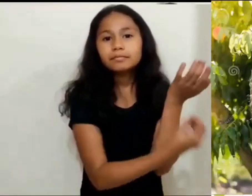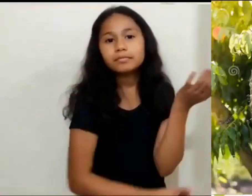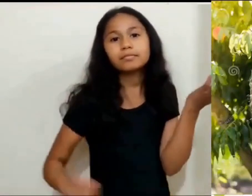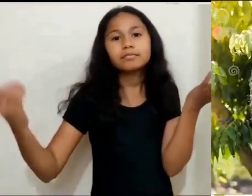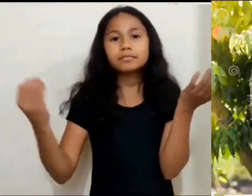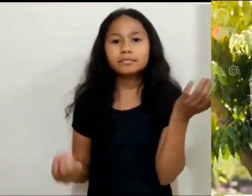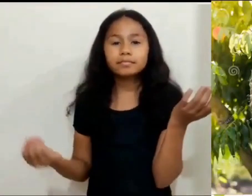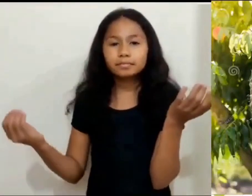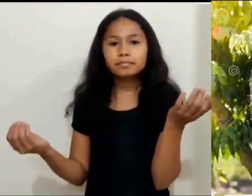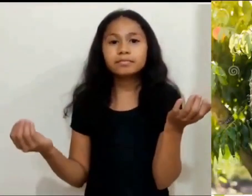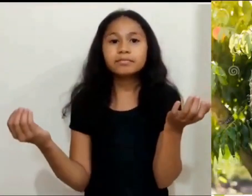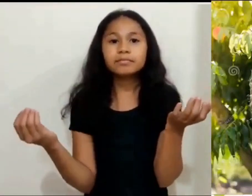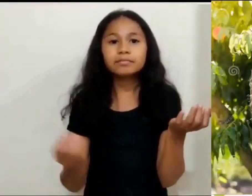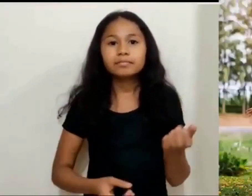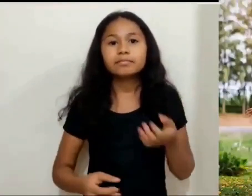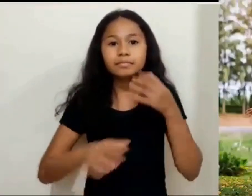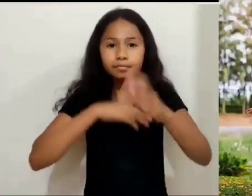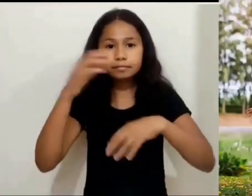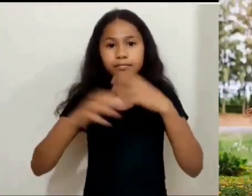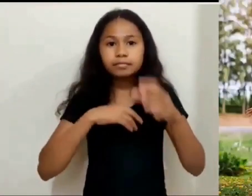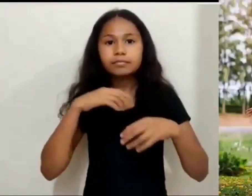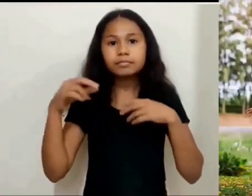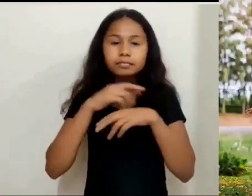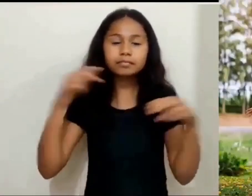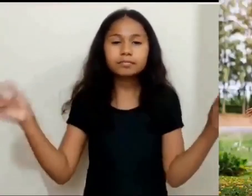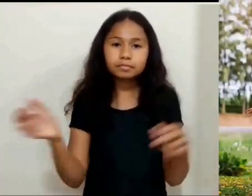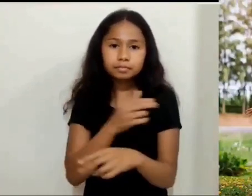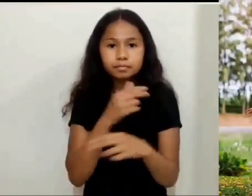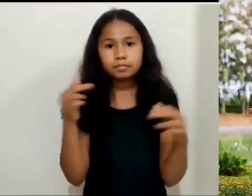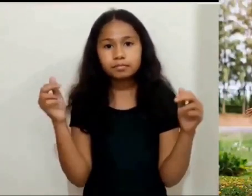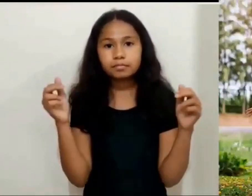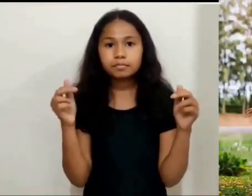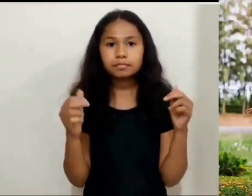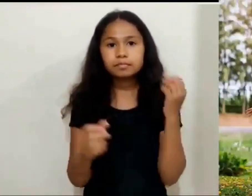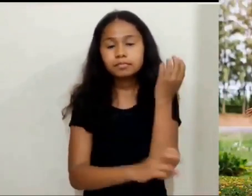O meio ambiente nos proporciona frutos,